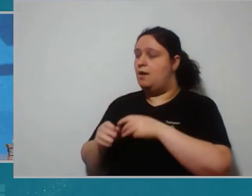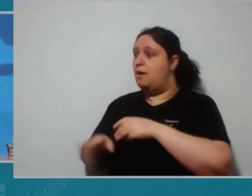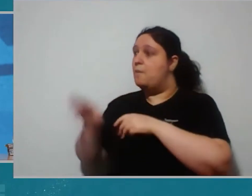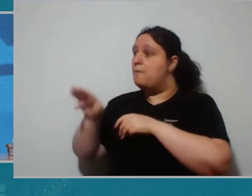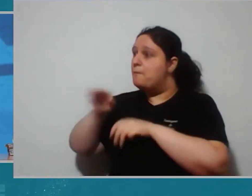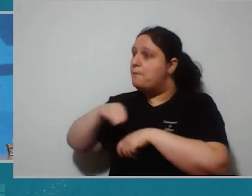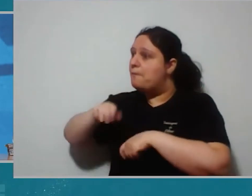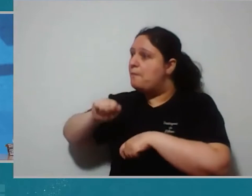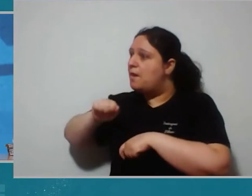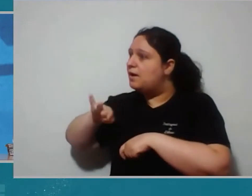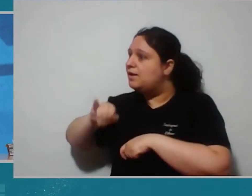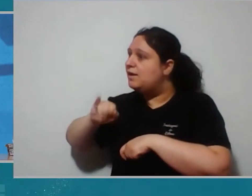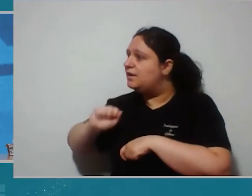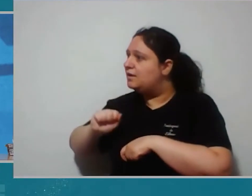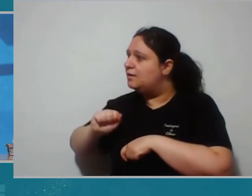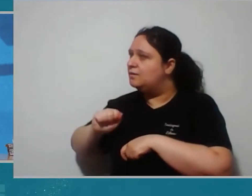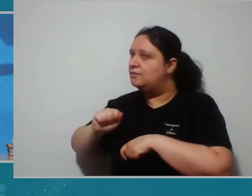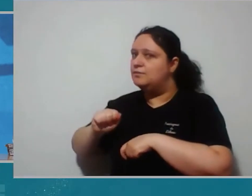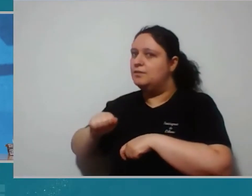Maria.